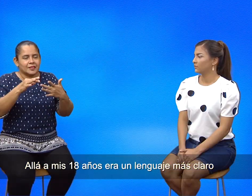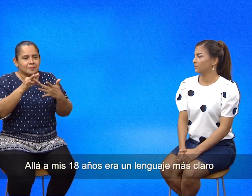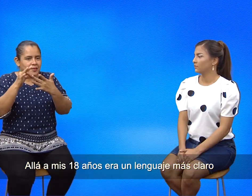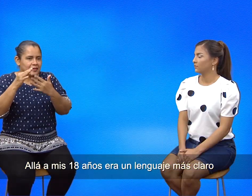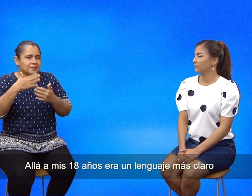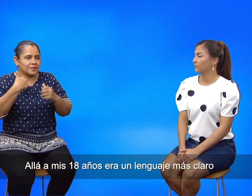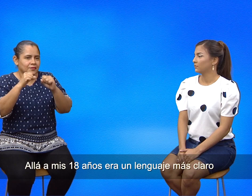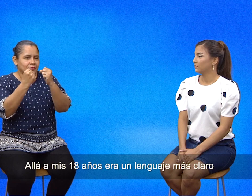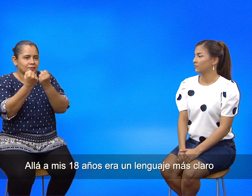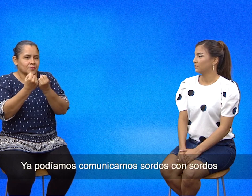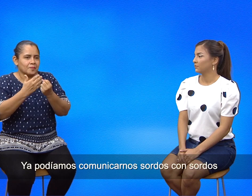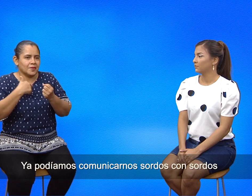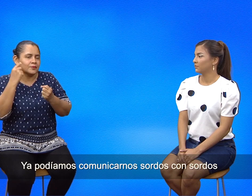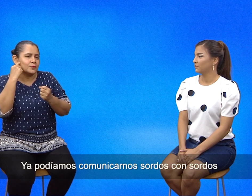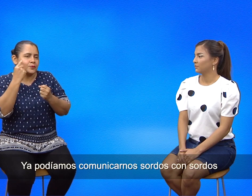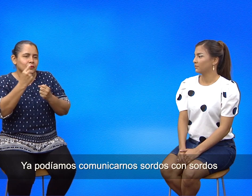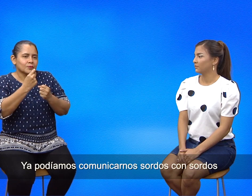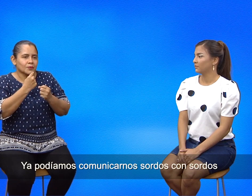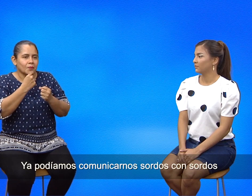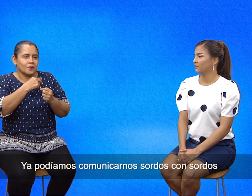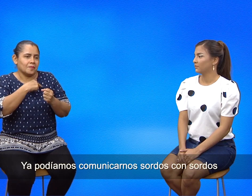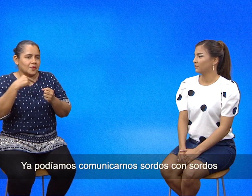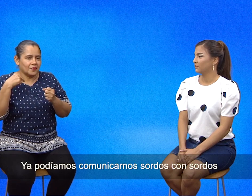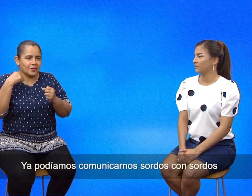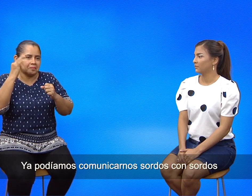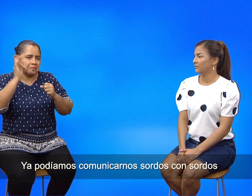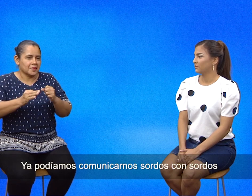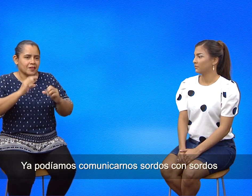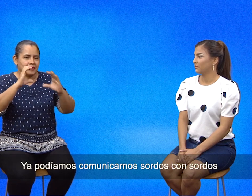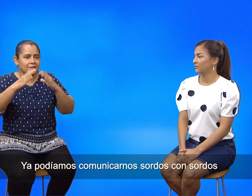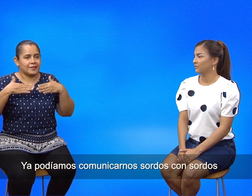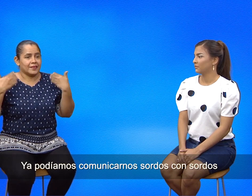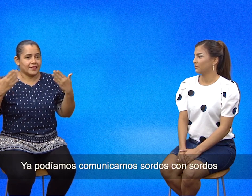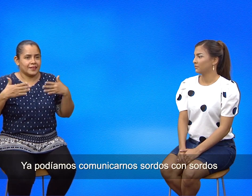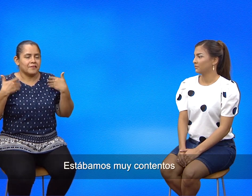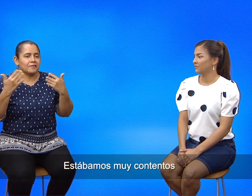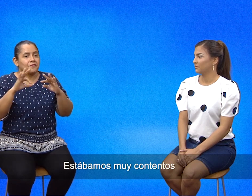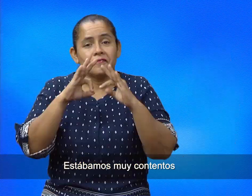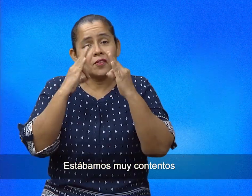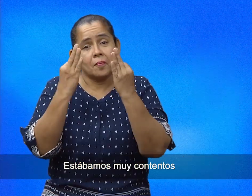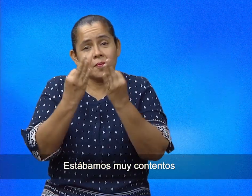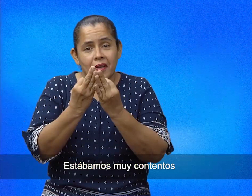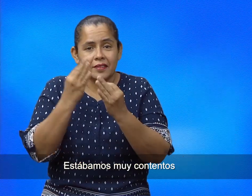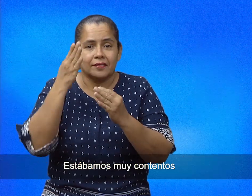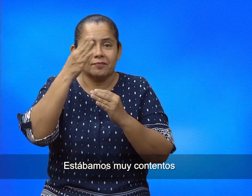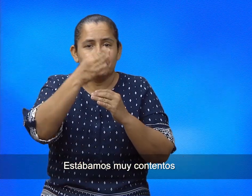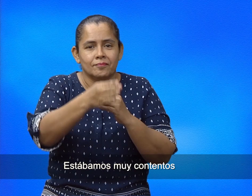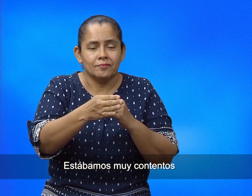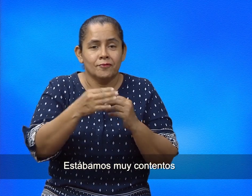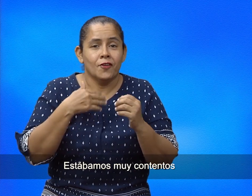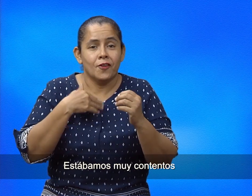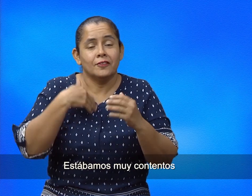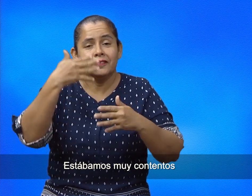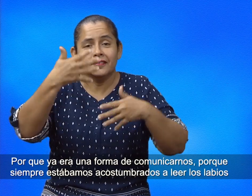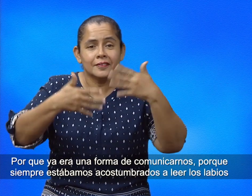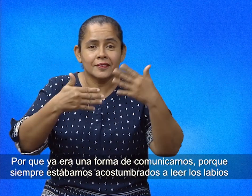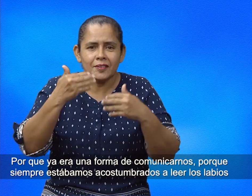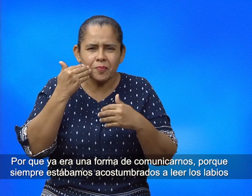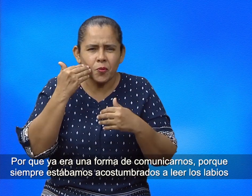lenguaje más claro. Ya podíamos comunicarnos sordos con sordos. Estábamos muy contentos porque ya era